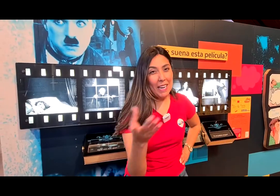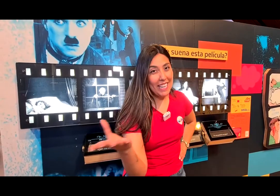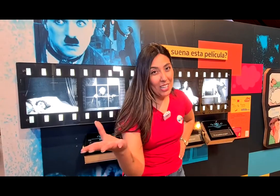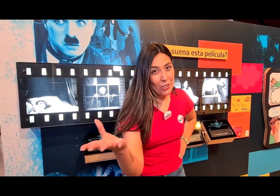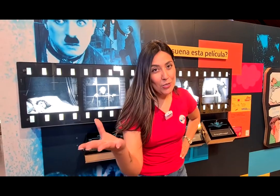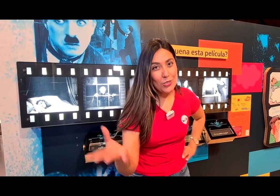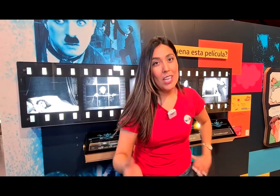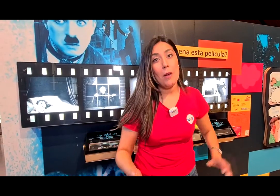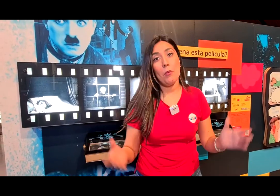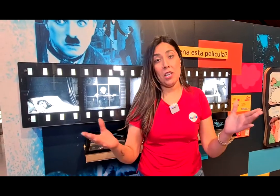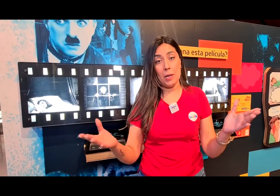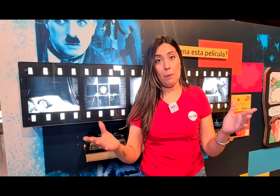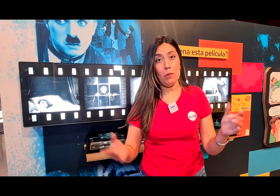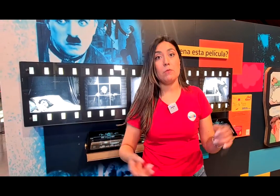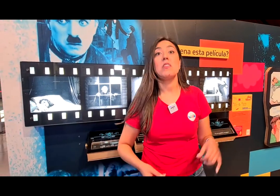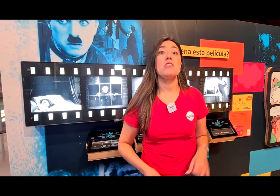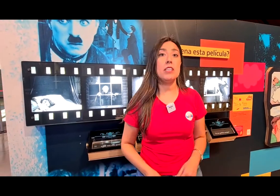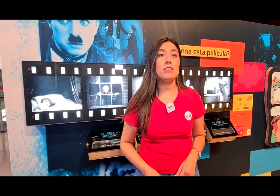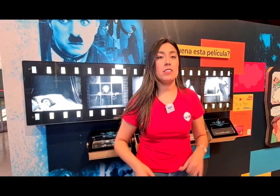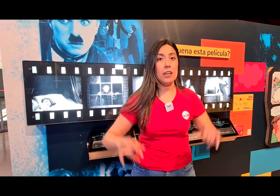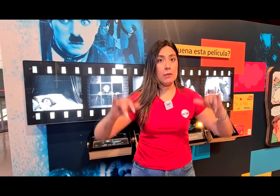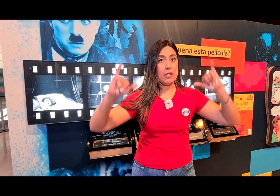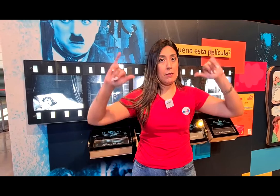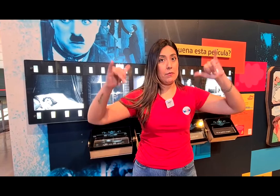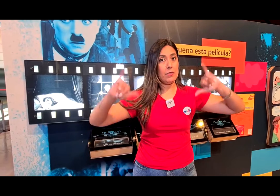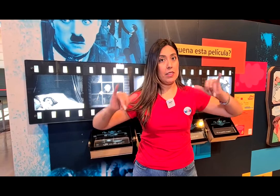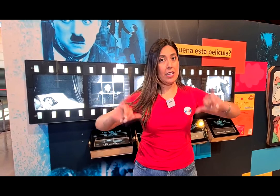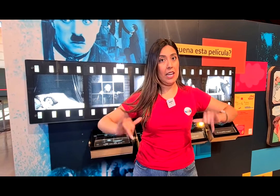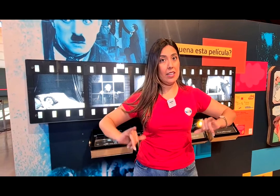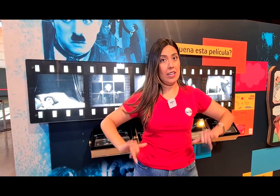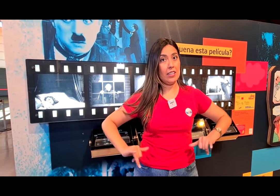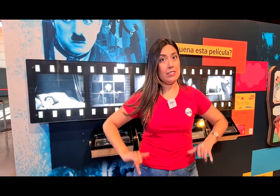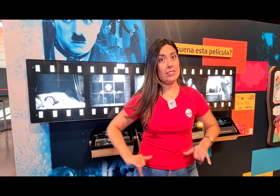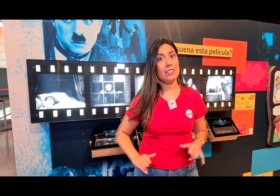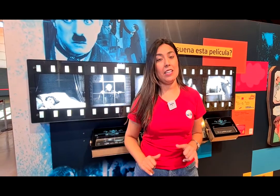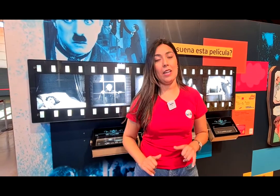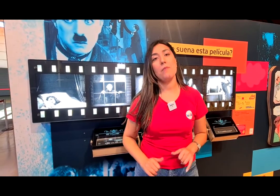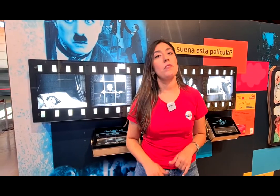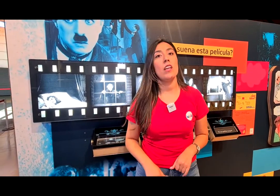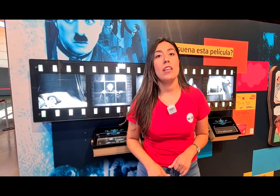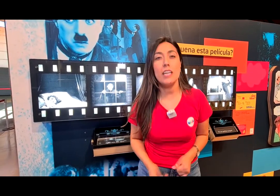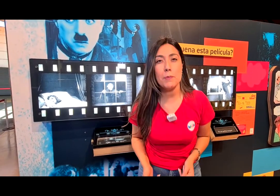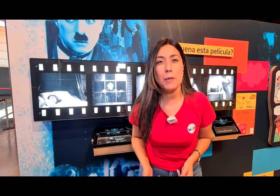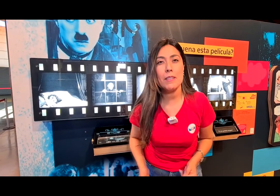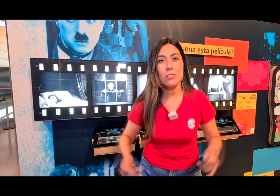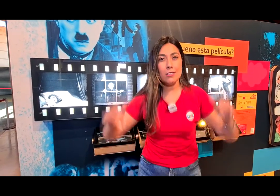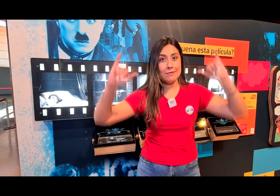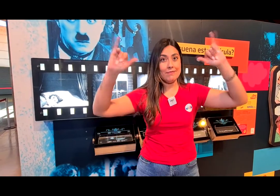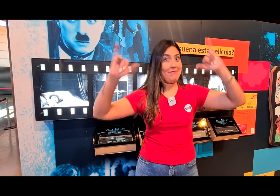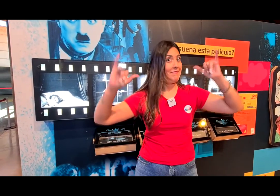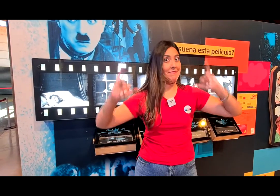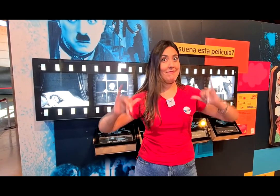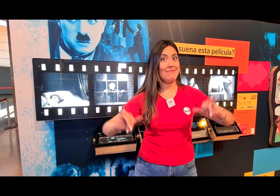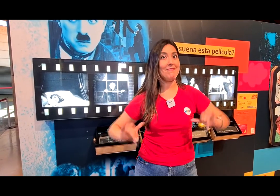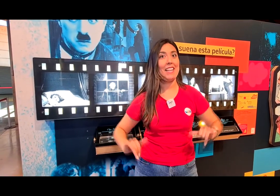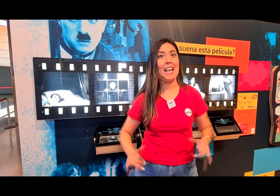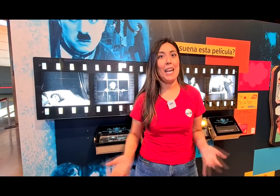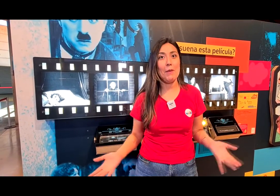más lejos, por ejemplo, ciencia tiene esta seña y experimento la